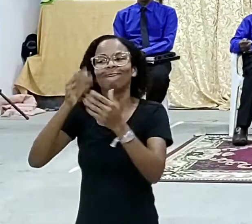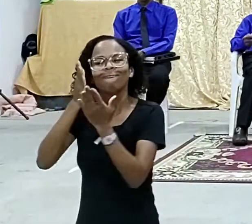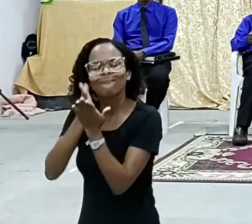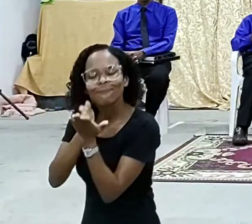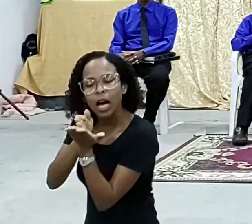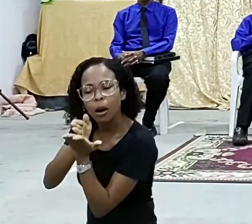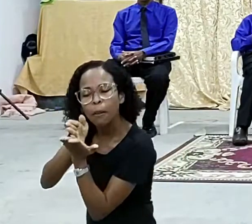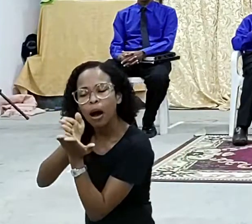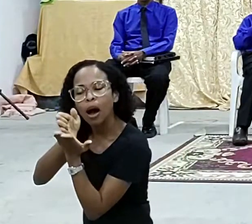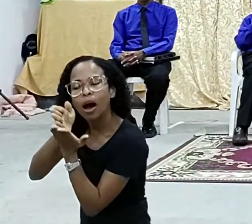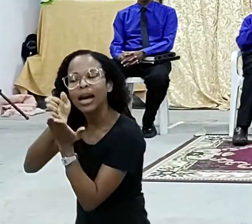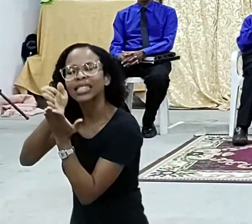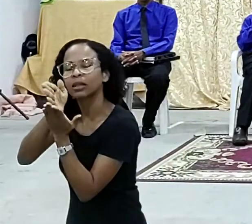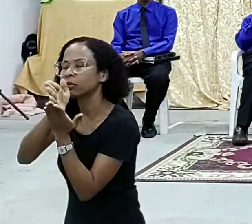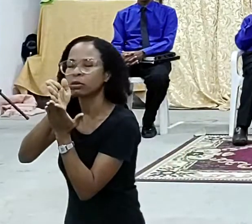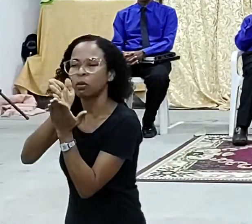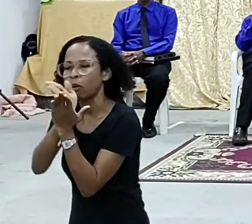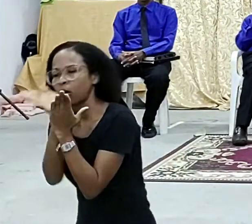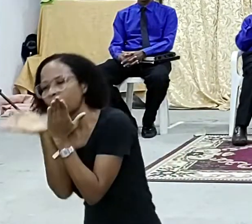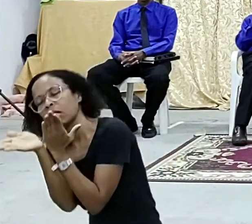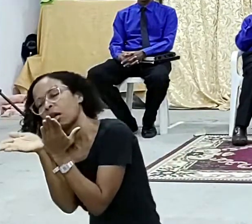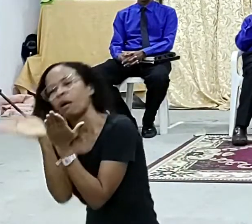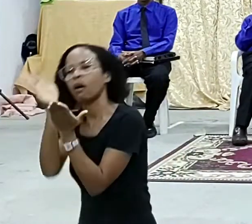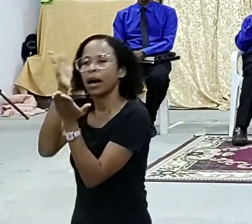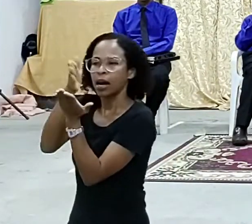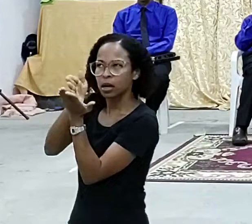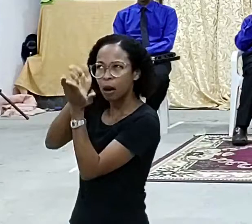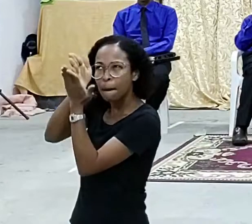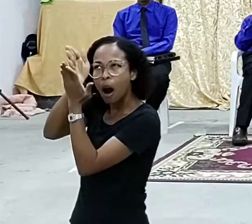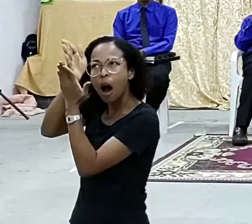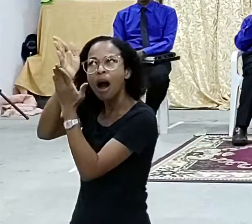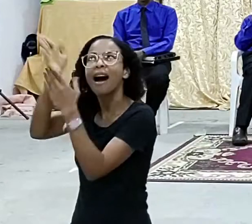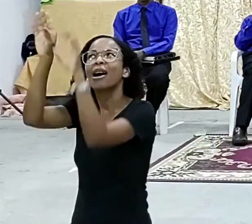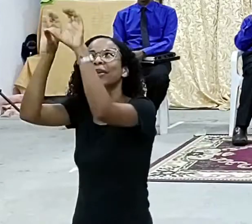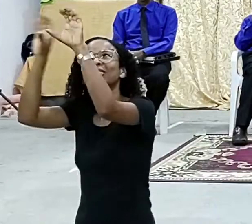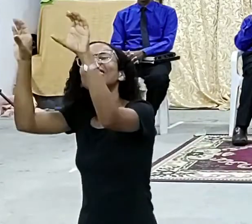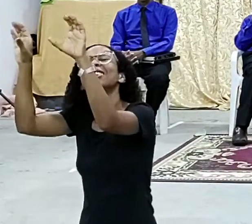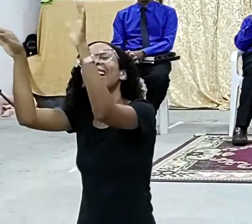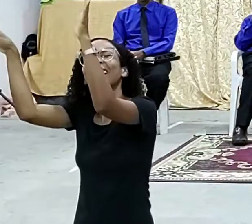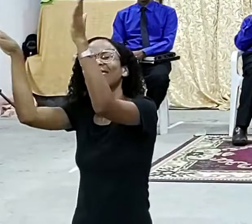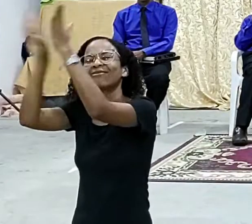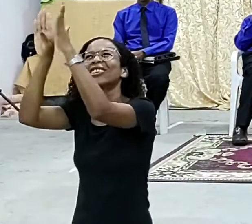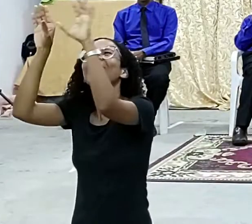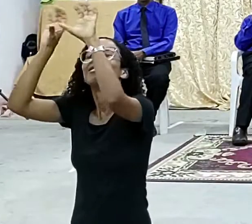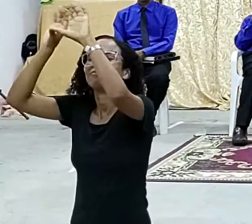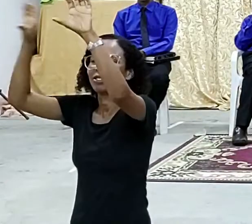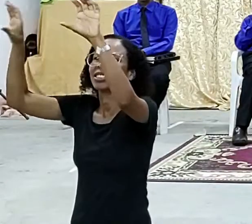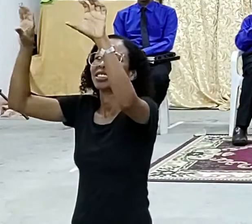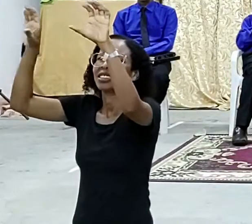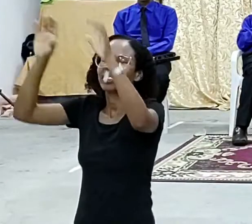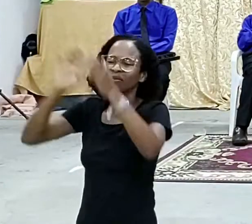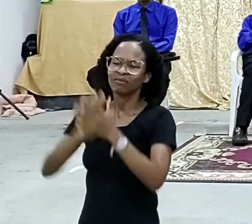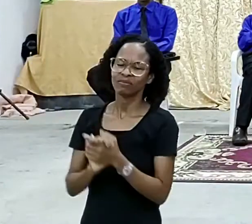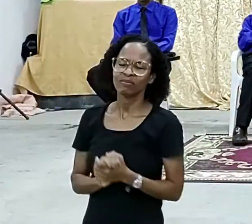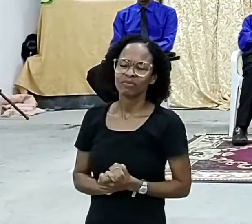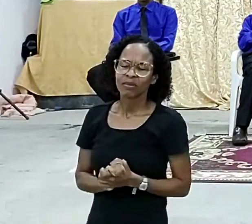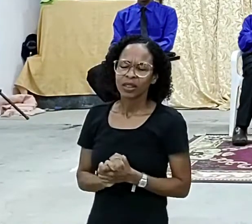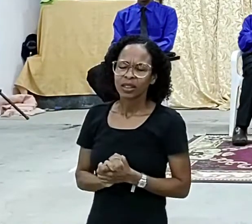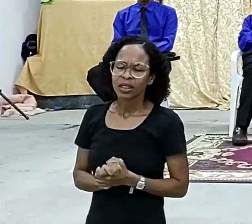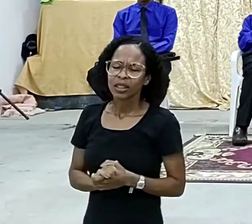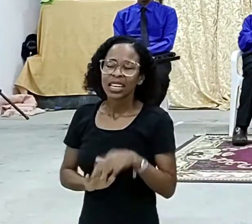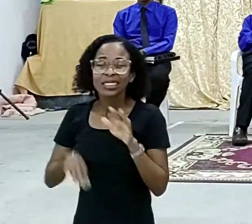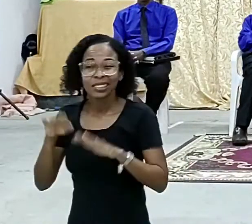É doloroso dizer isso? É difícil até dizer isso. Dizer para uma pessoa